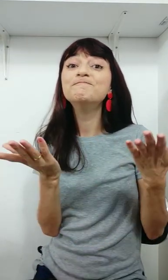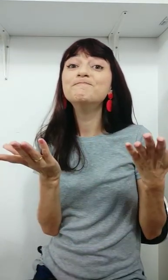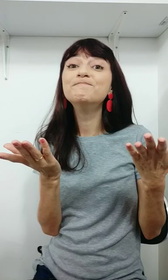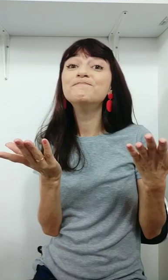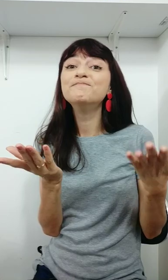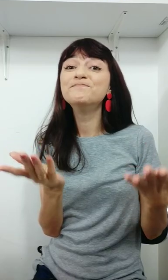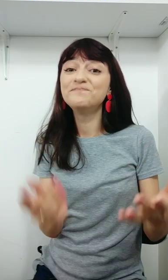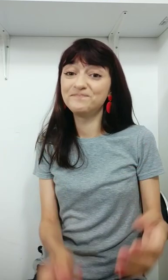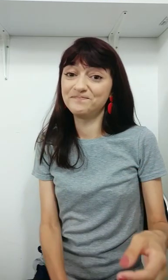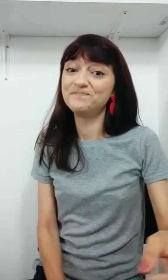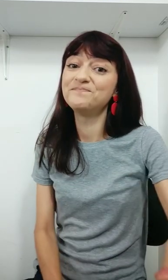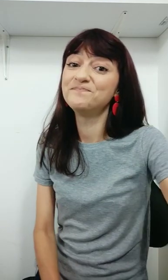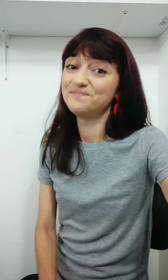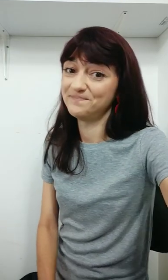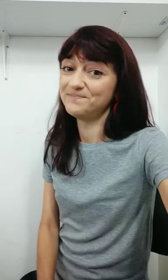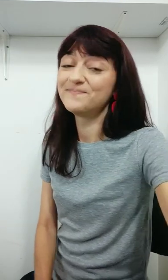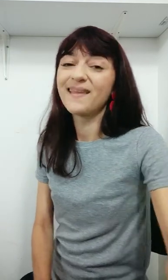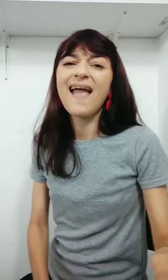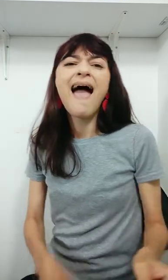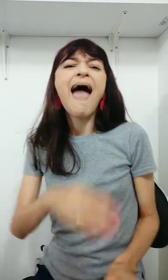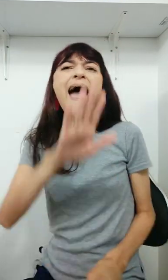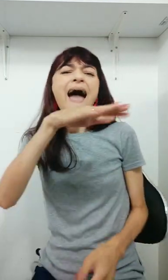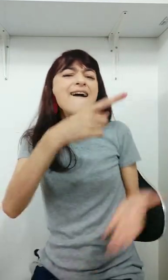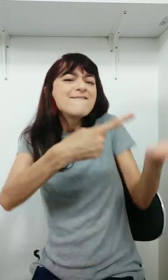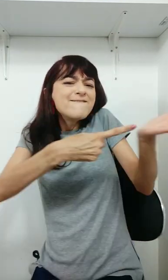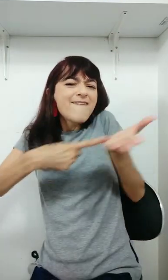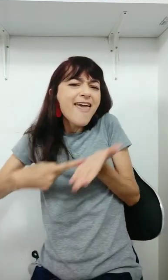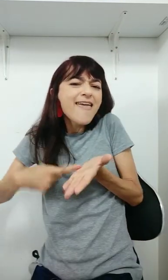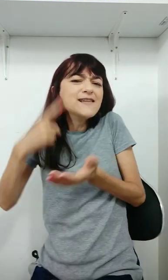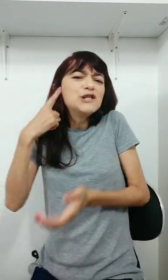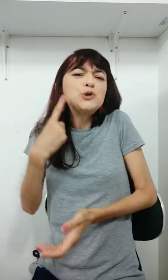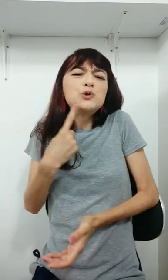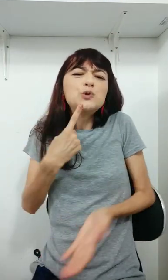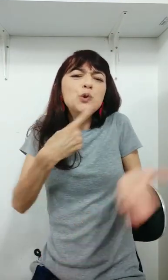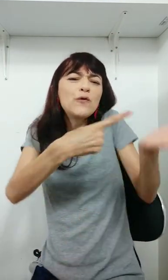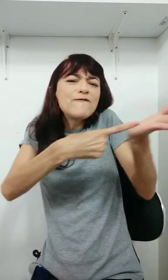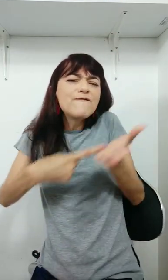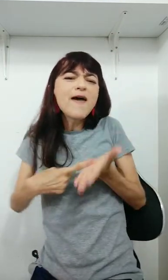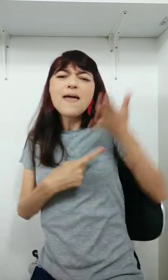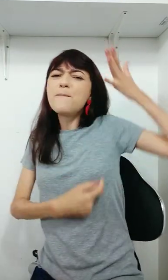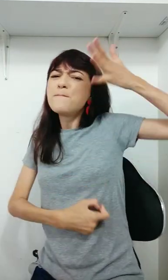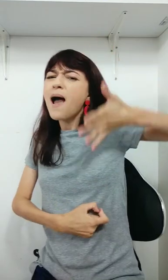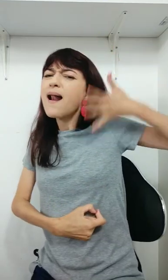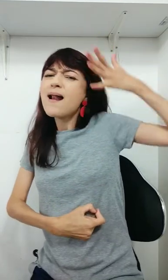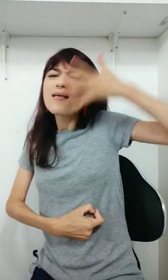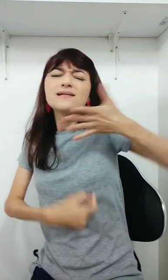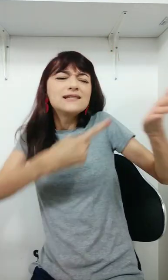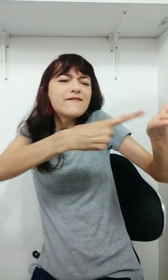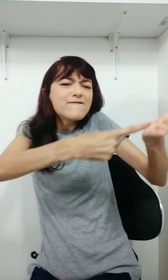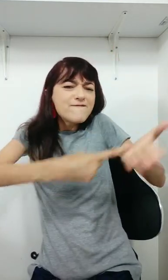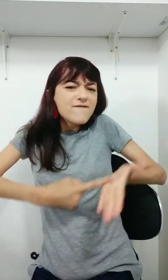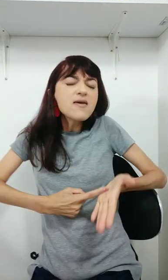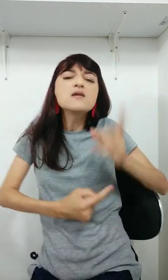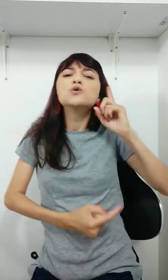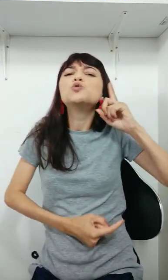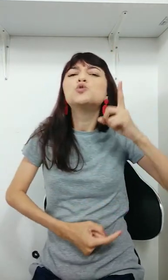foi feito de forma conjunta com o surdo. Só que quem recebe o mérito, o certificado, muitas vezes eu já vi isso acontecer, tá,